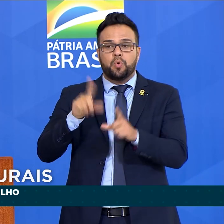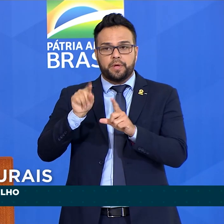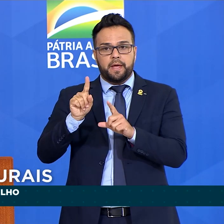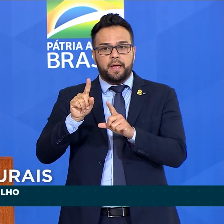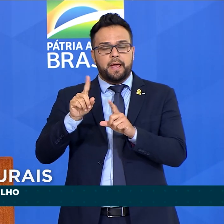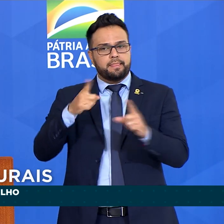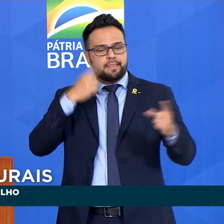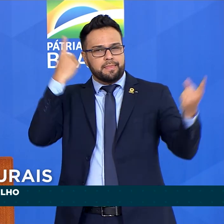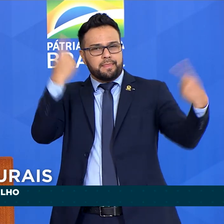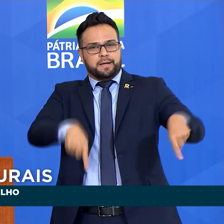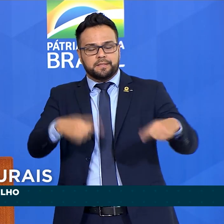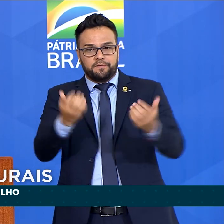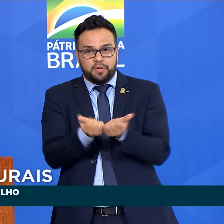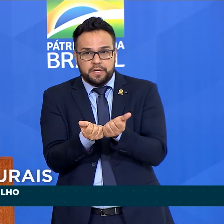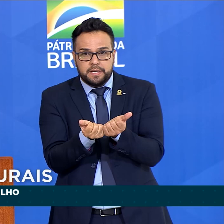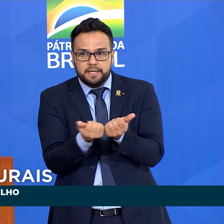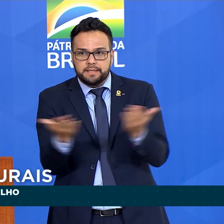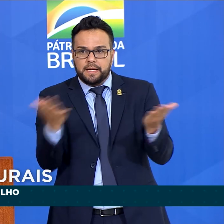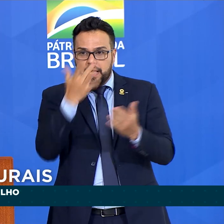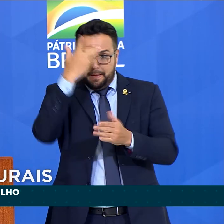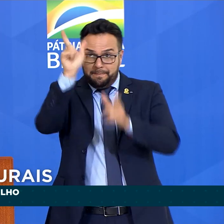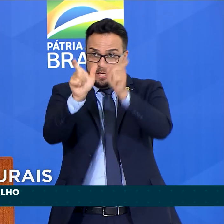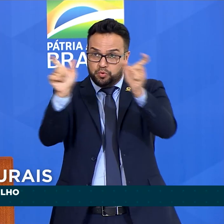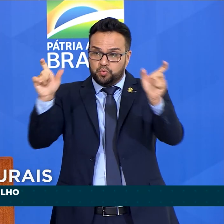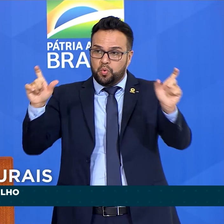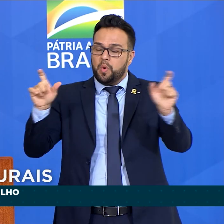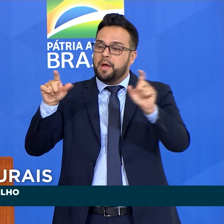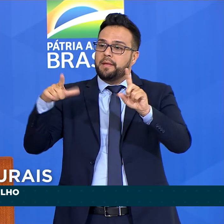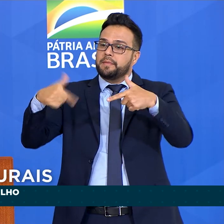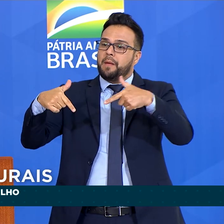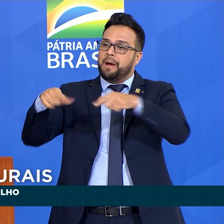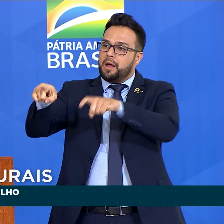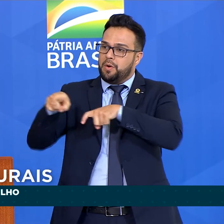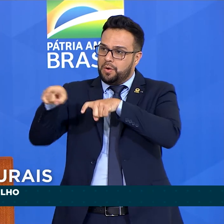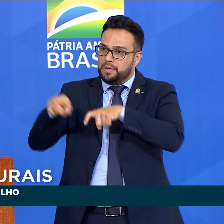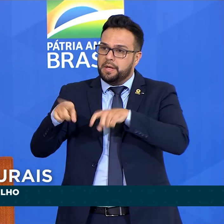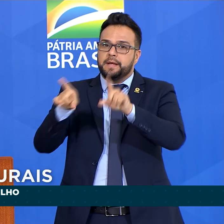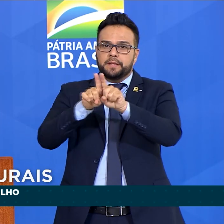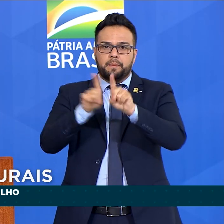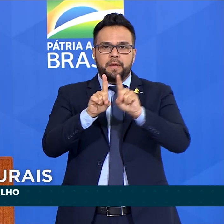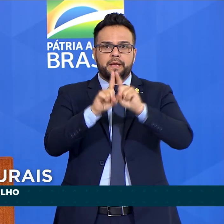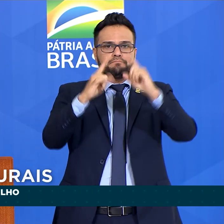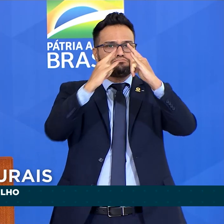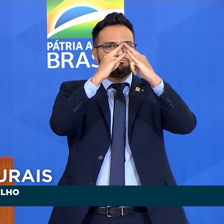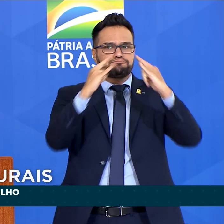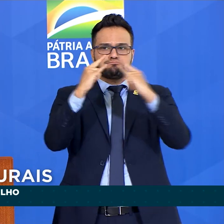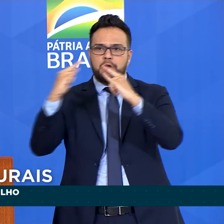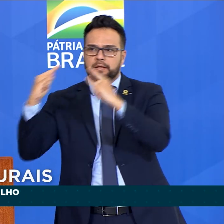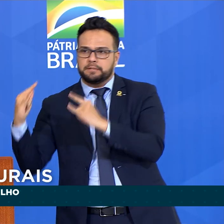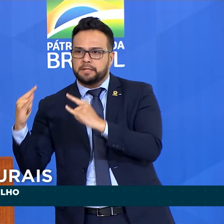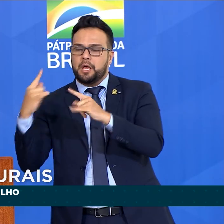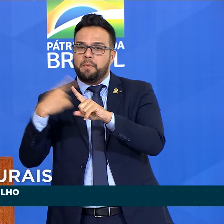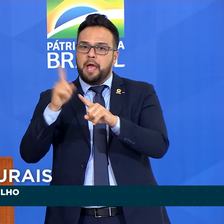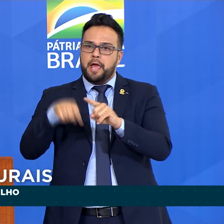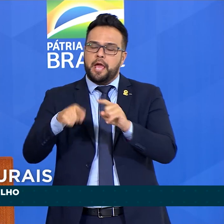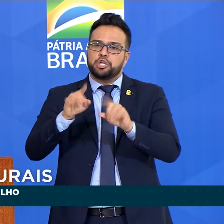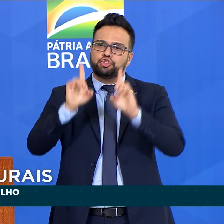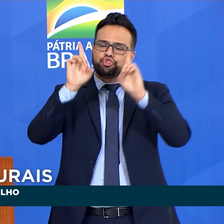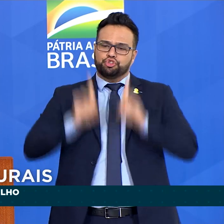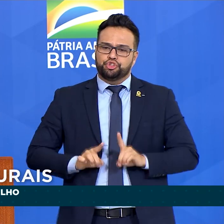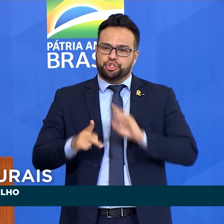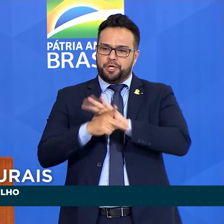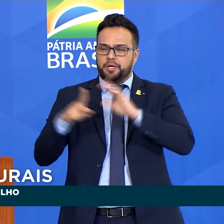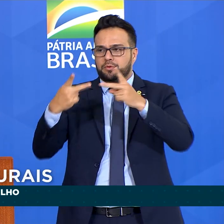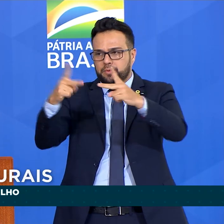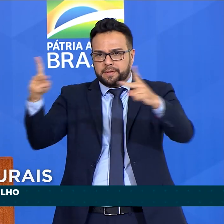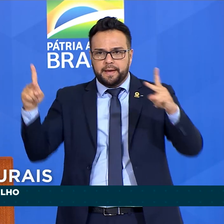o de entregar aos nossos produtores rurais assentados da reforma agrária o que a eles é devido. Começando com o foco